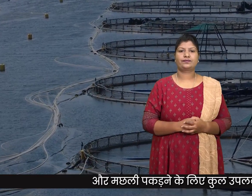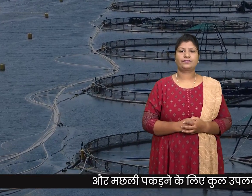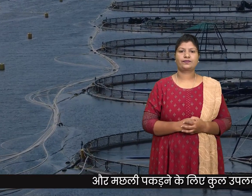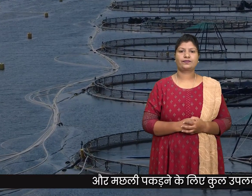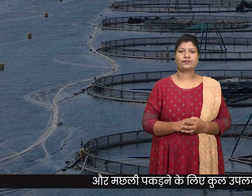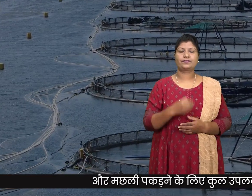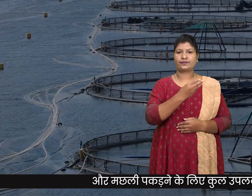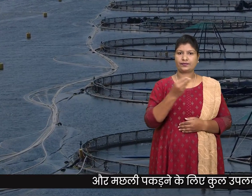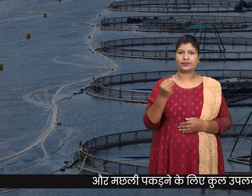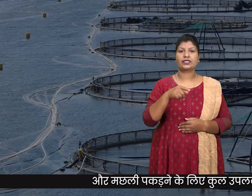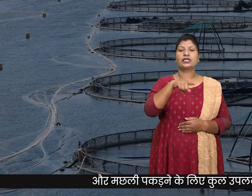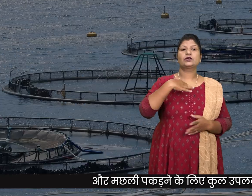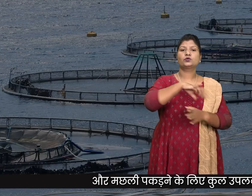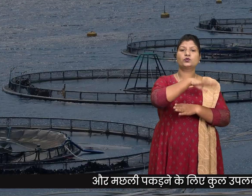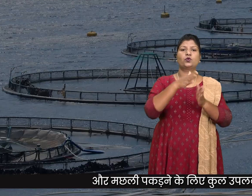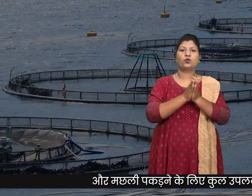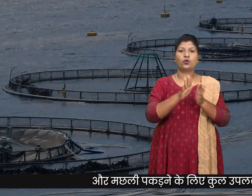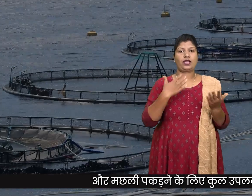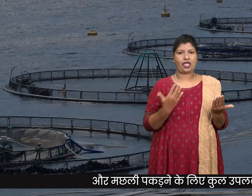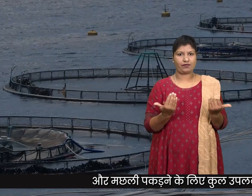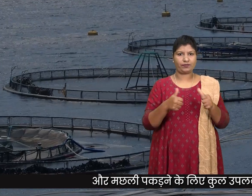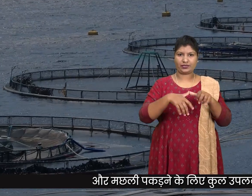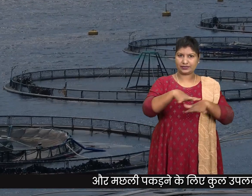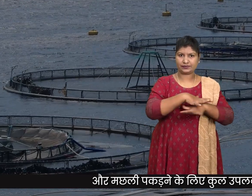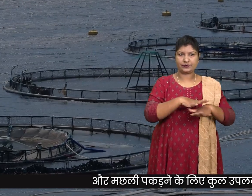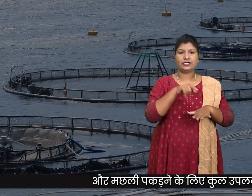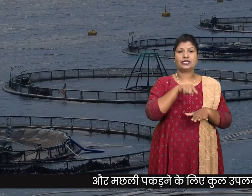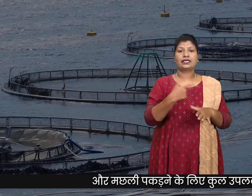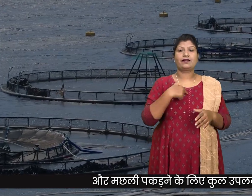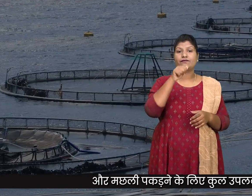और मछली पकड़ने के लिए कुल उपलब्ध क्षेत्र